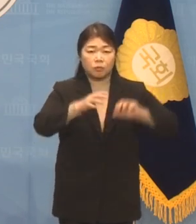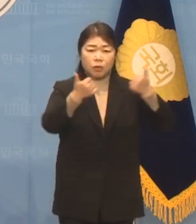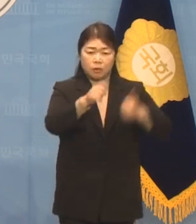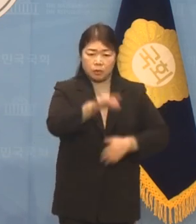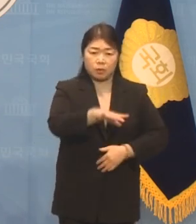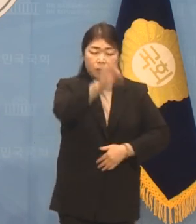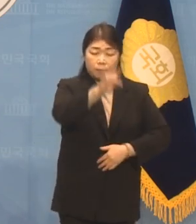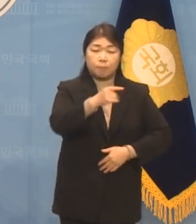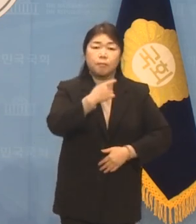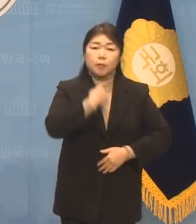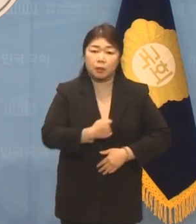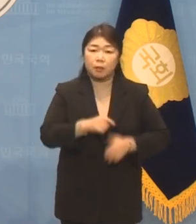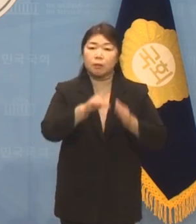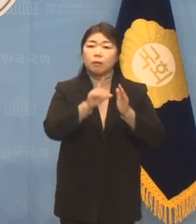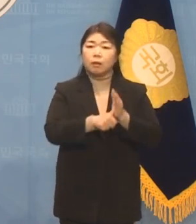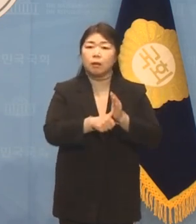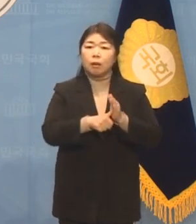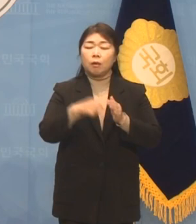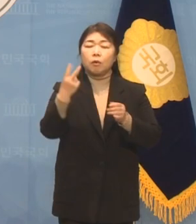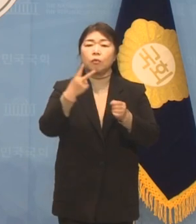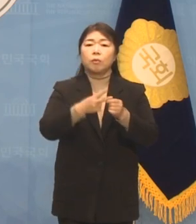달리